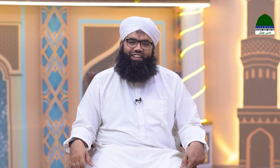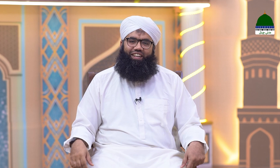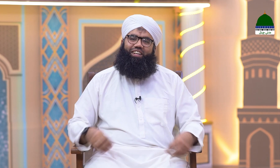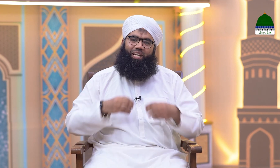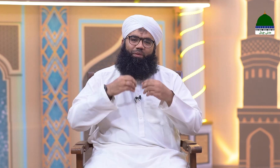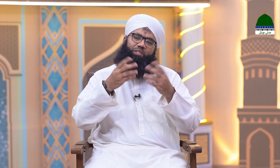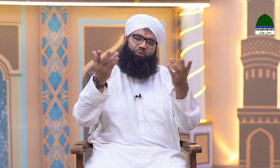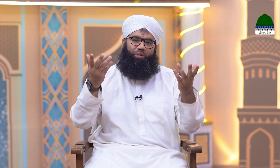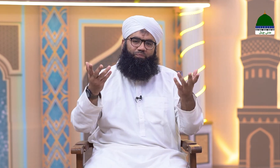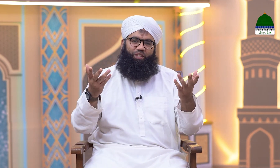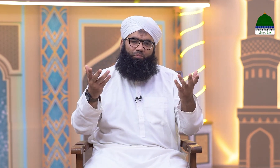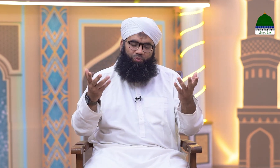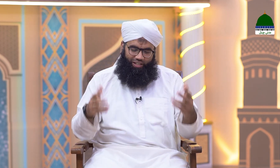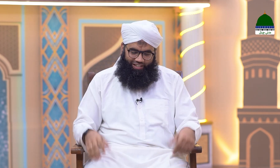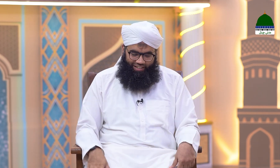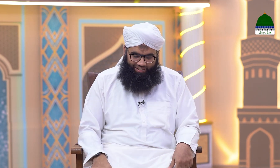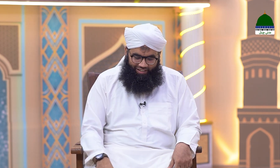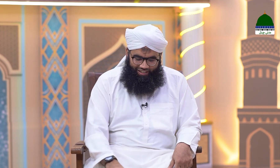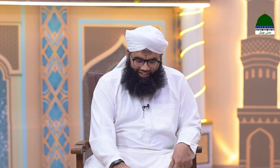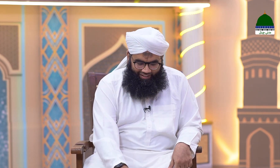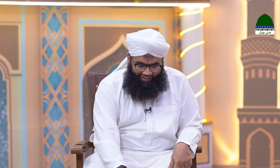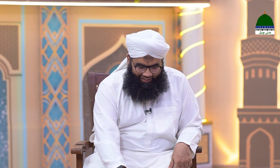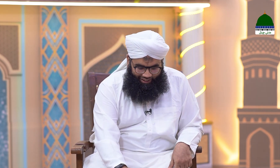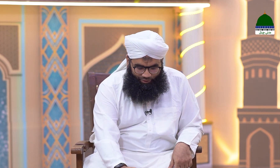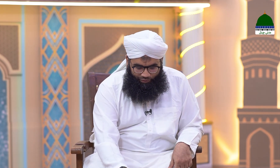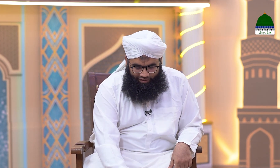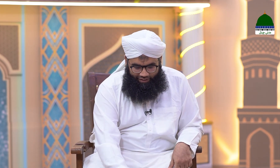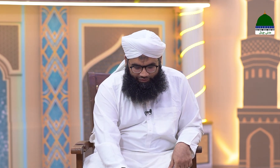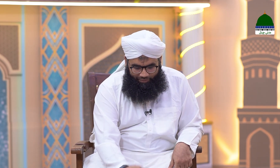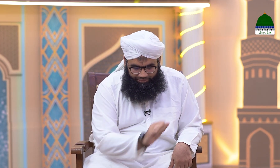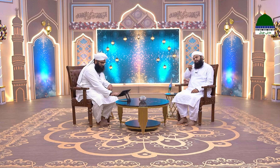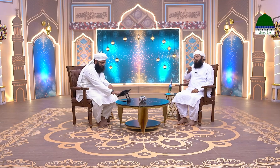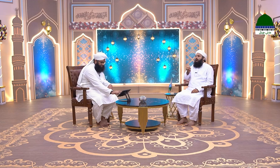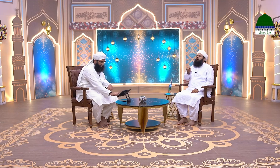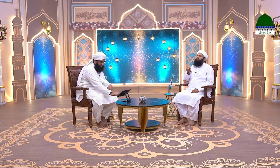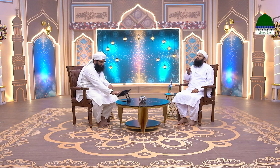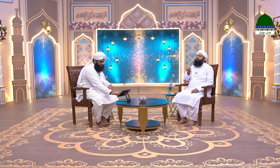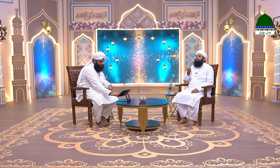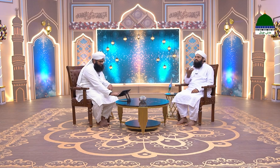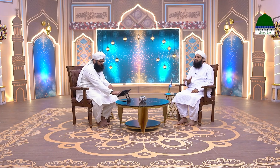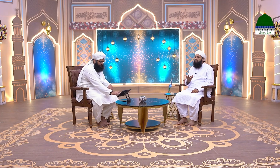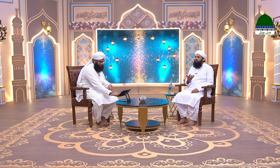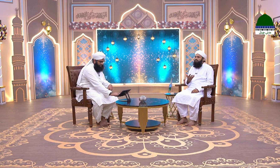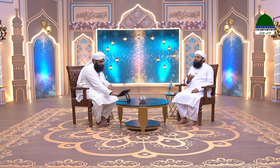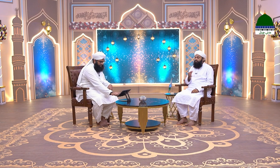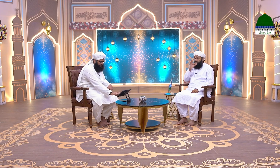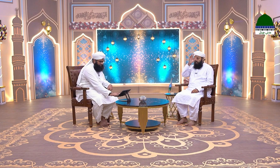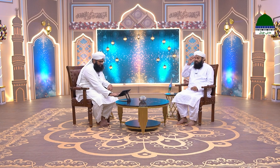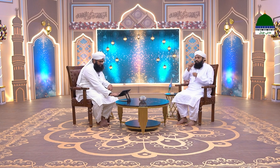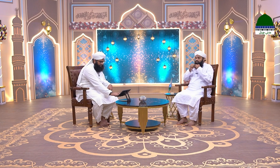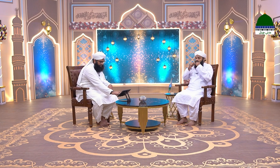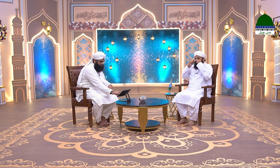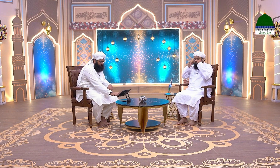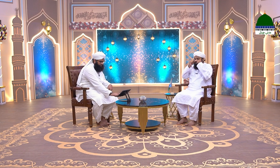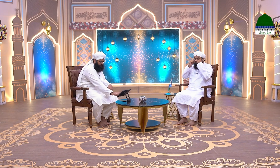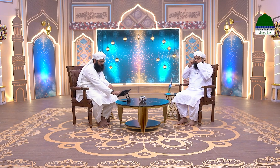آئے ہے اللہ کریم ہم سب کو بھی مسکرانے کی عادت اختیار کرنے کی توفیق عطا فرمائے۔ مزید نبی کریم صلی اللہ تعالیٰ علیہ